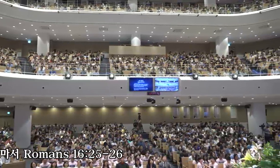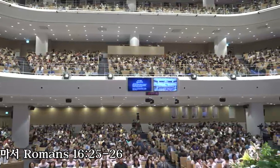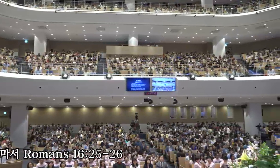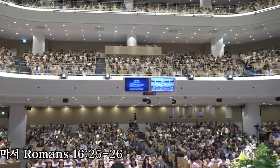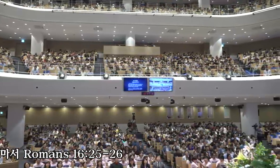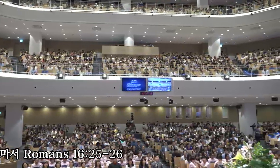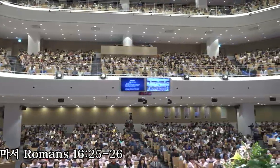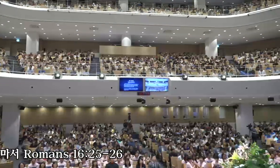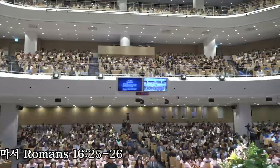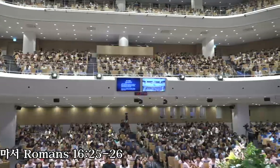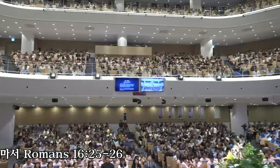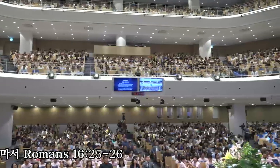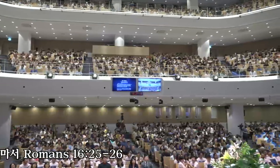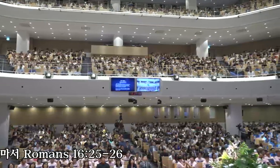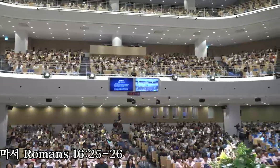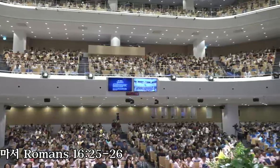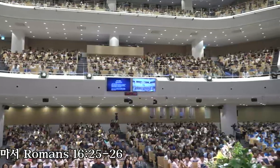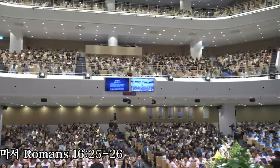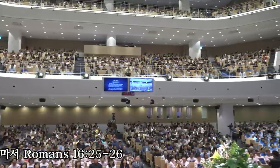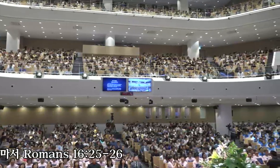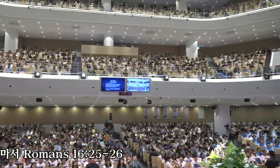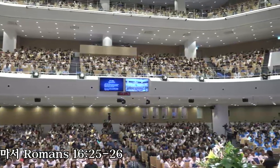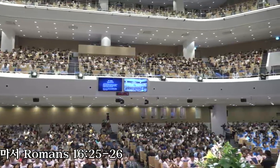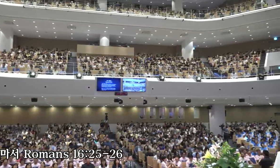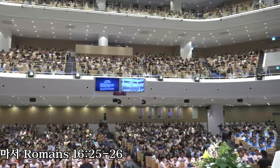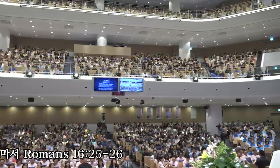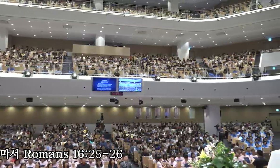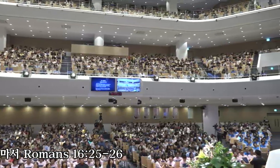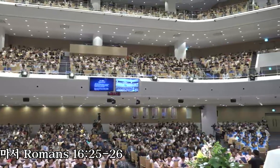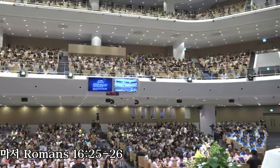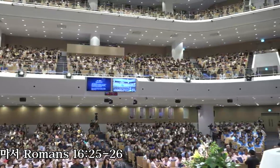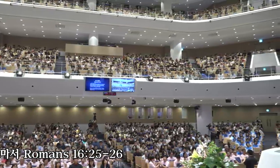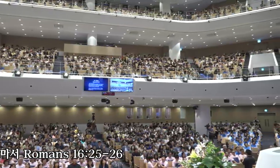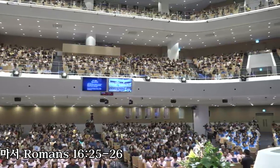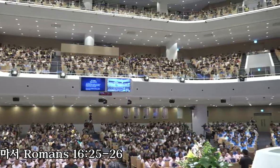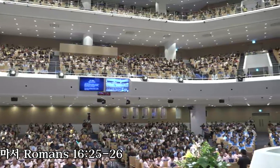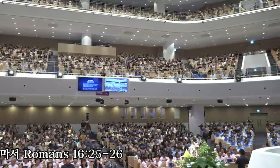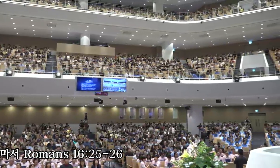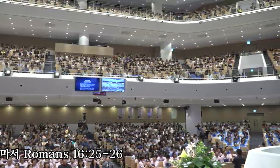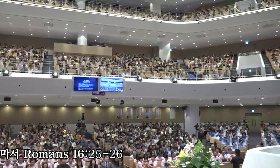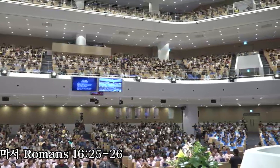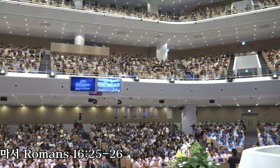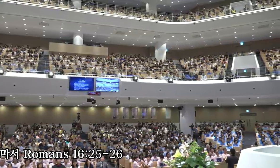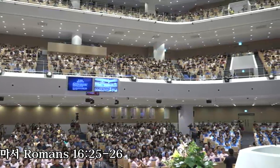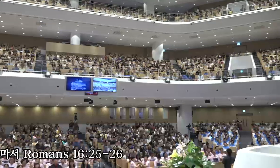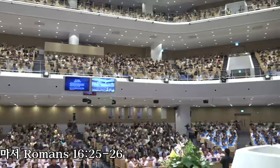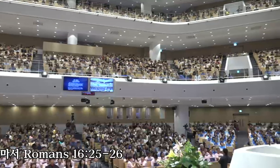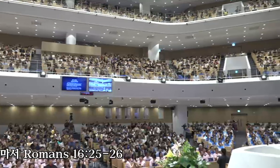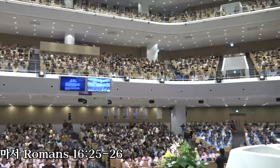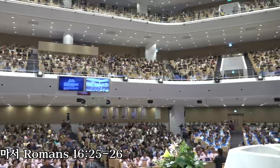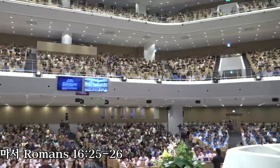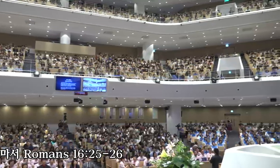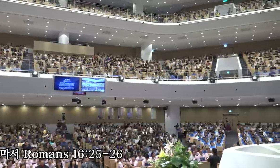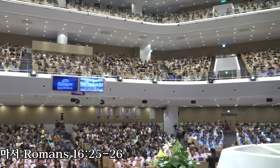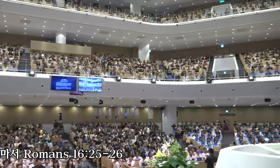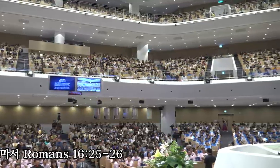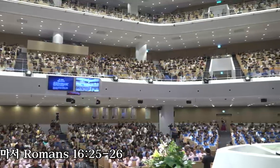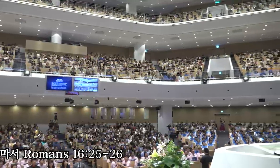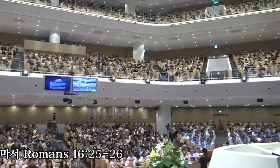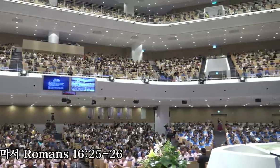모든 민족이 믿어 순종하게 하시려고 알게 하신 바 그 신비의